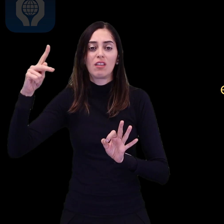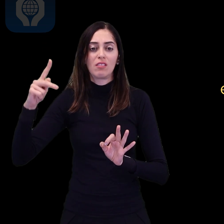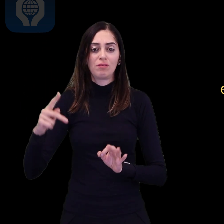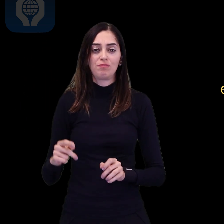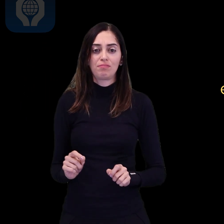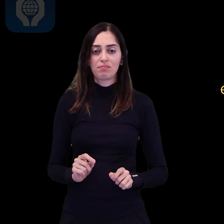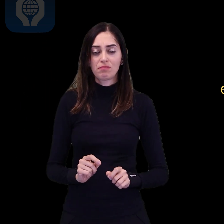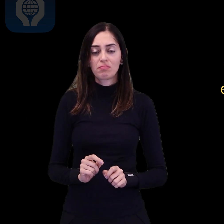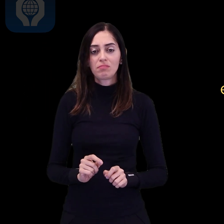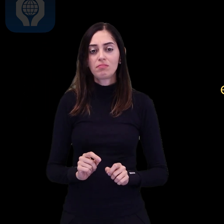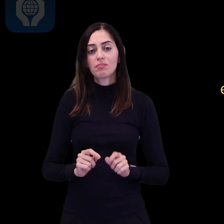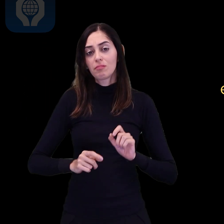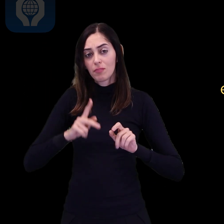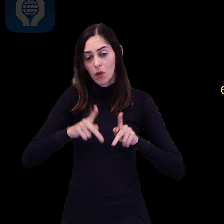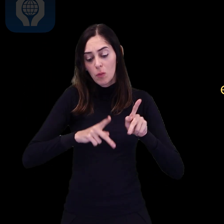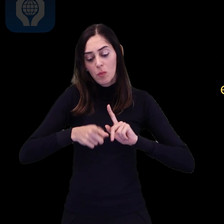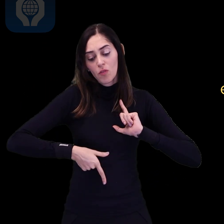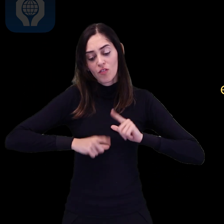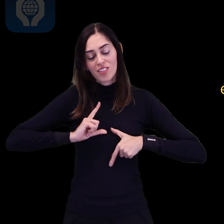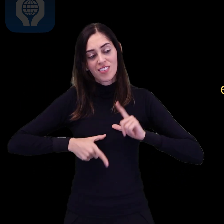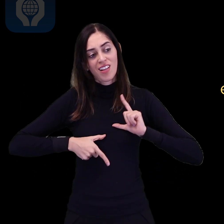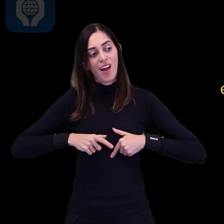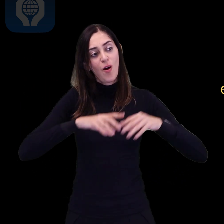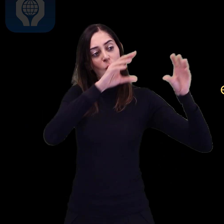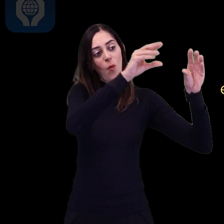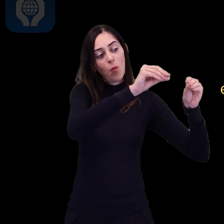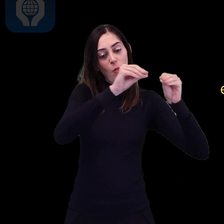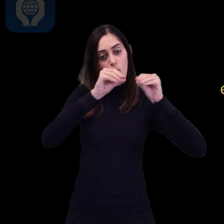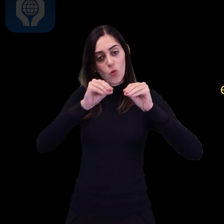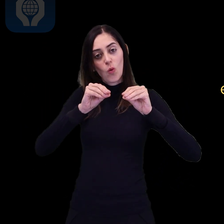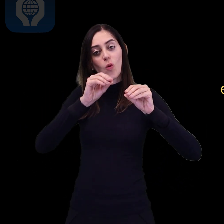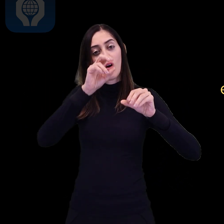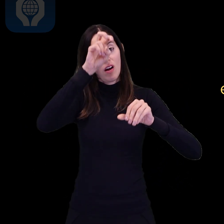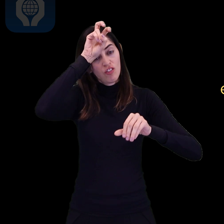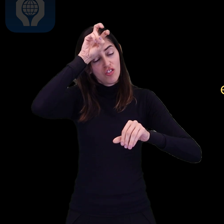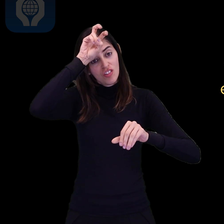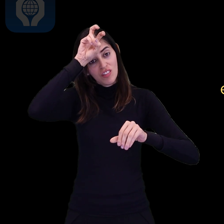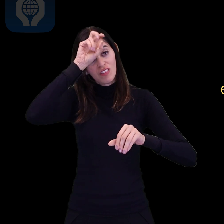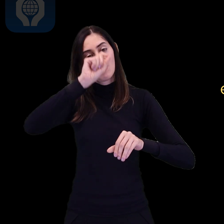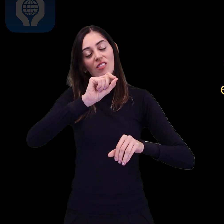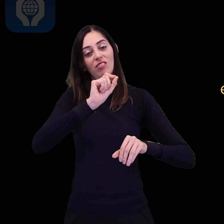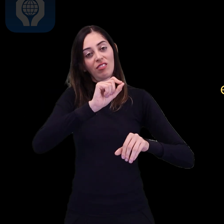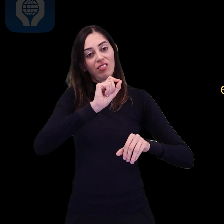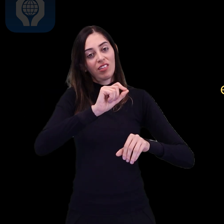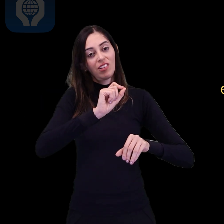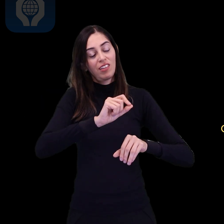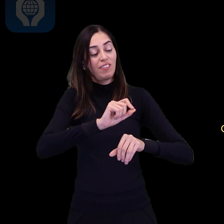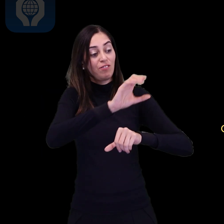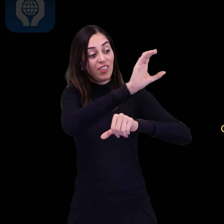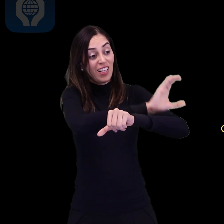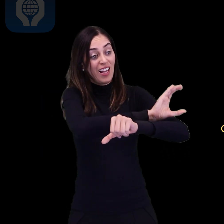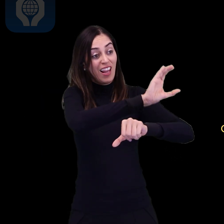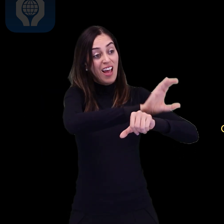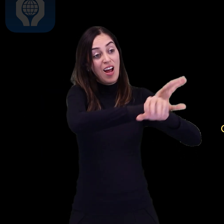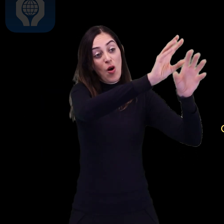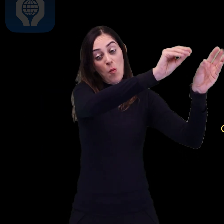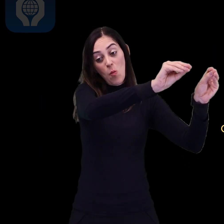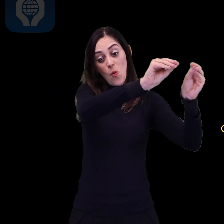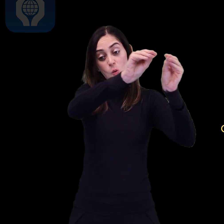Israel desceu para o Egito. Assim partiram do Egito e voltaram a seu pai Jacó na terra de Canaã. E lhe deram notícia: José ainda